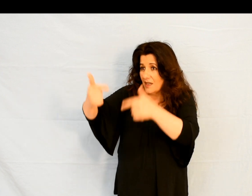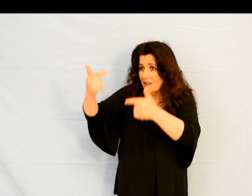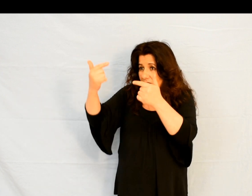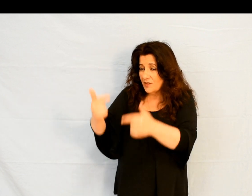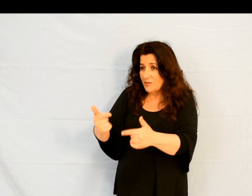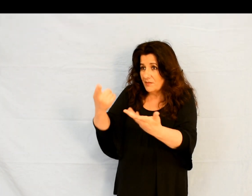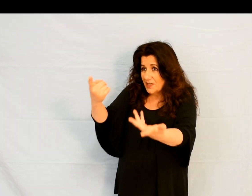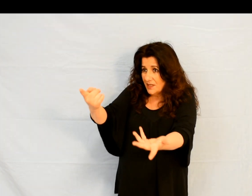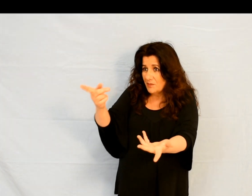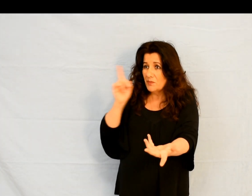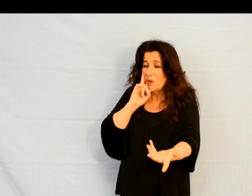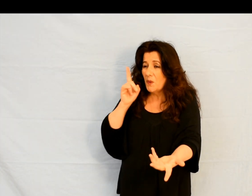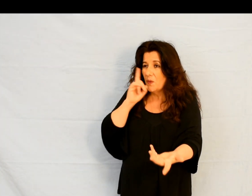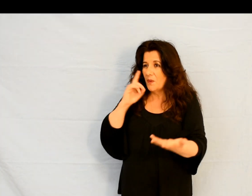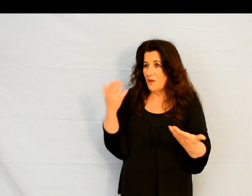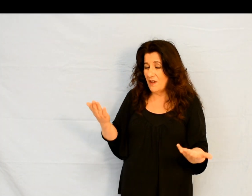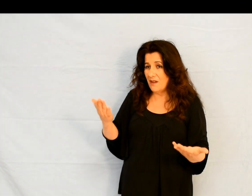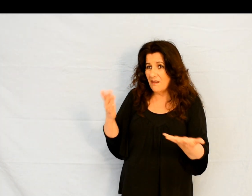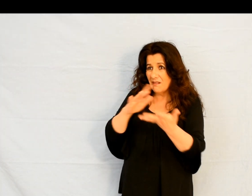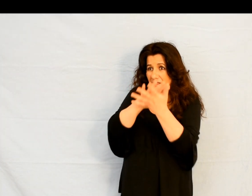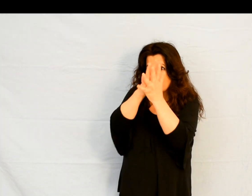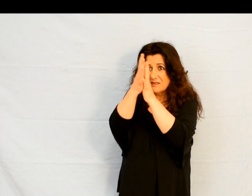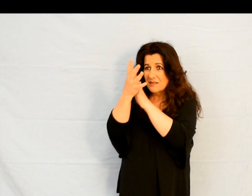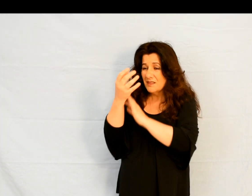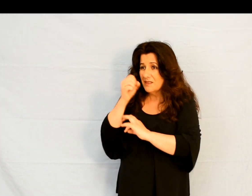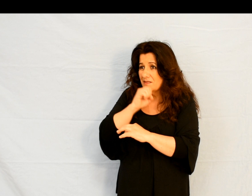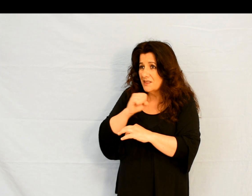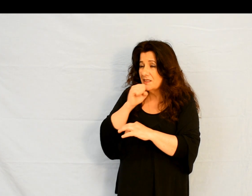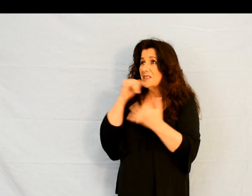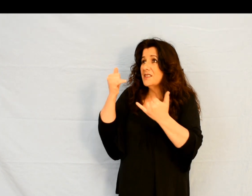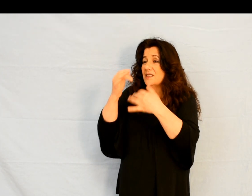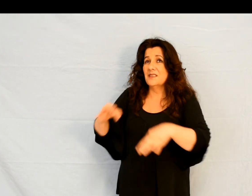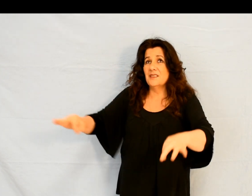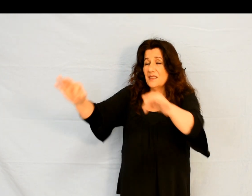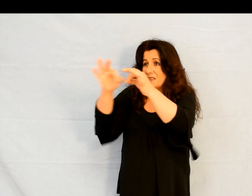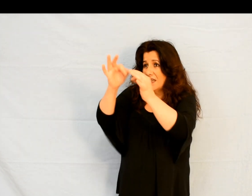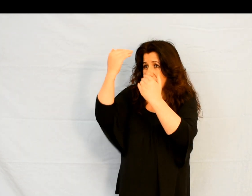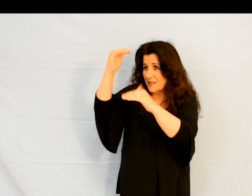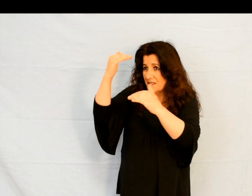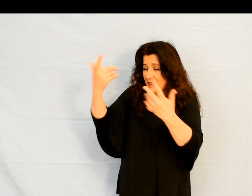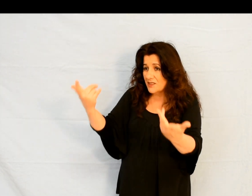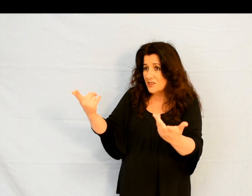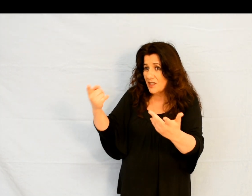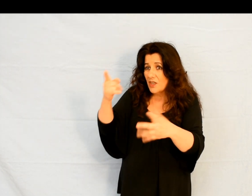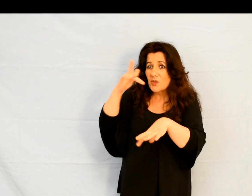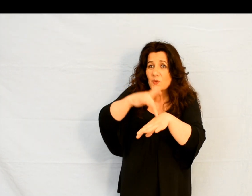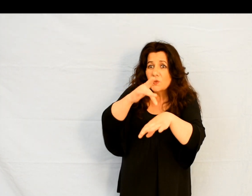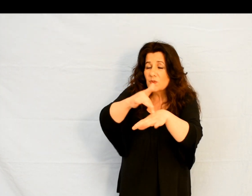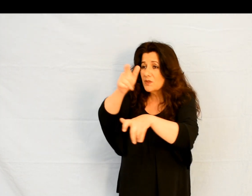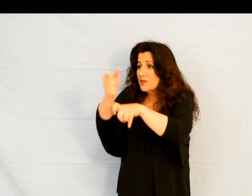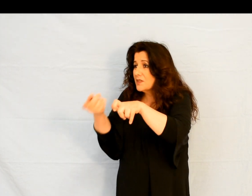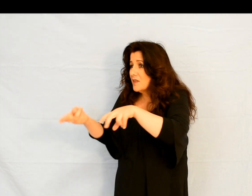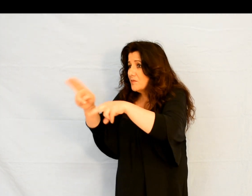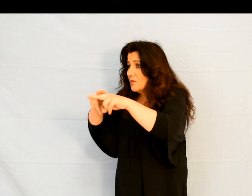étrangère, souillé par le contact des cadavres, inscrit parmi les habitants du séjour des